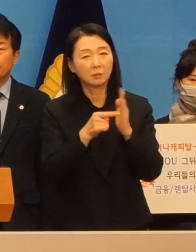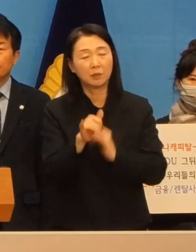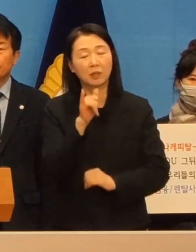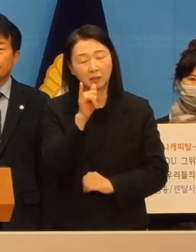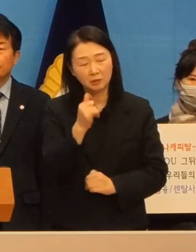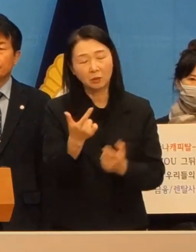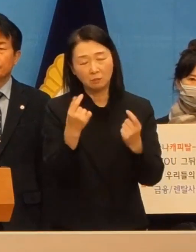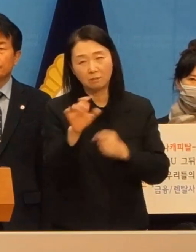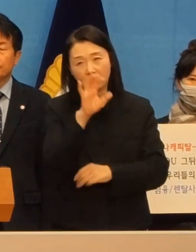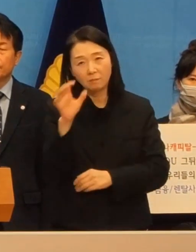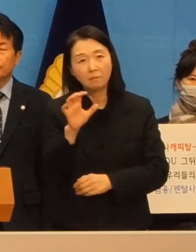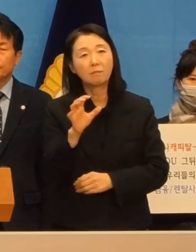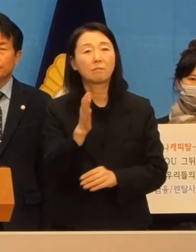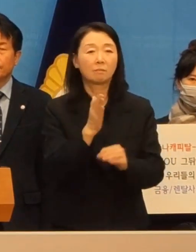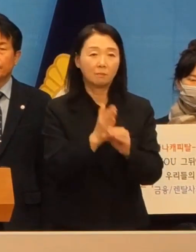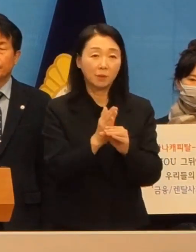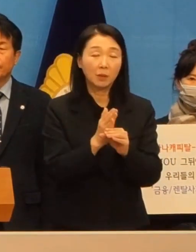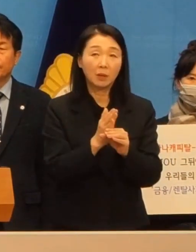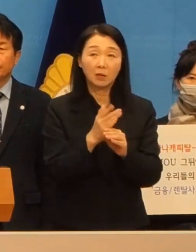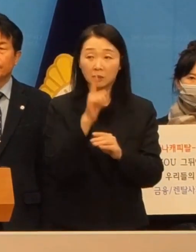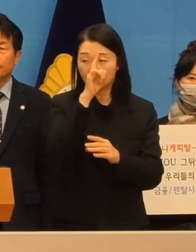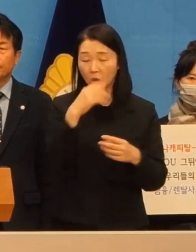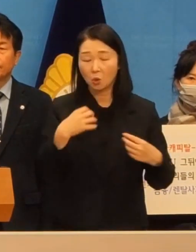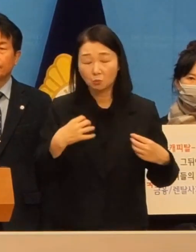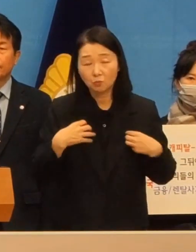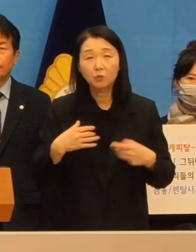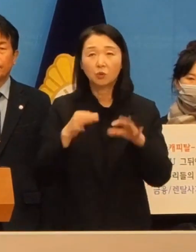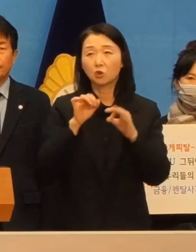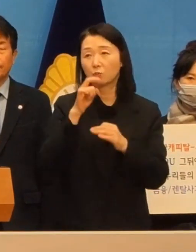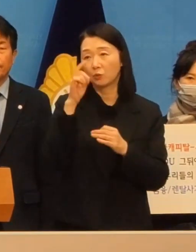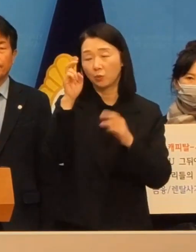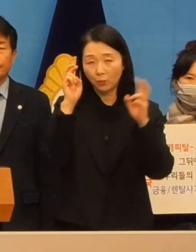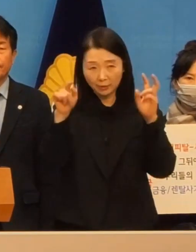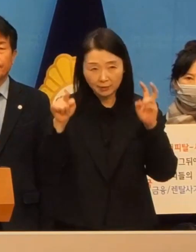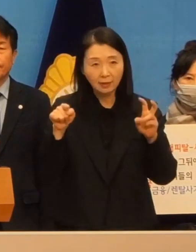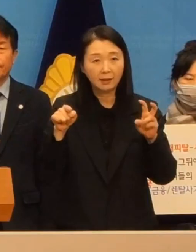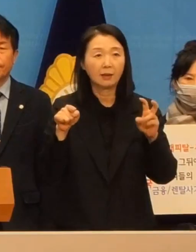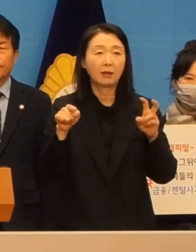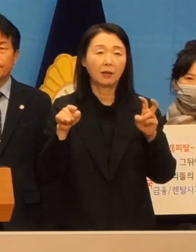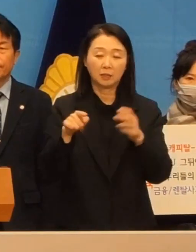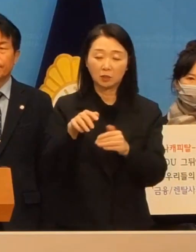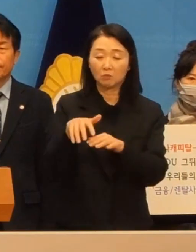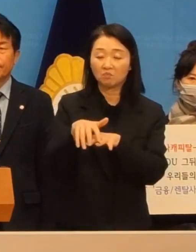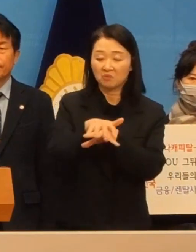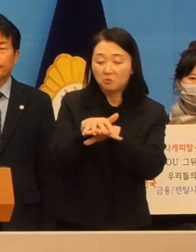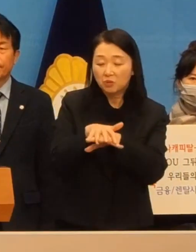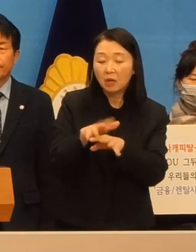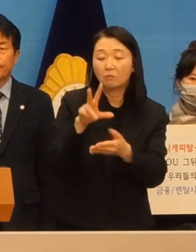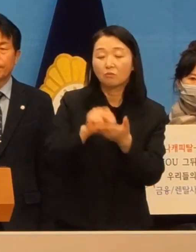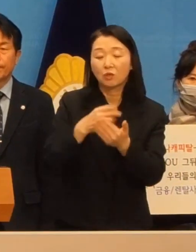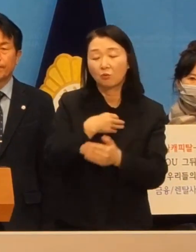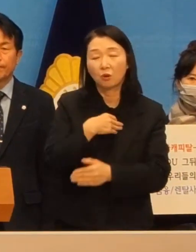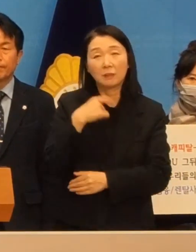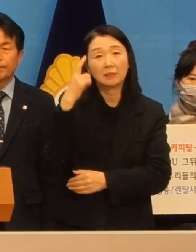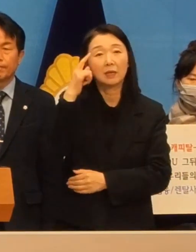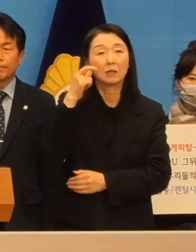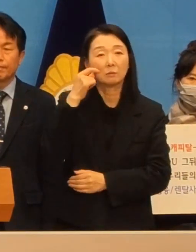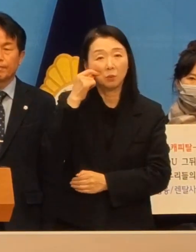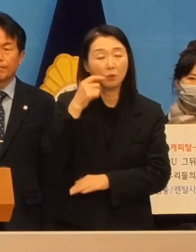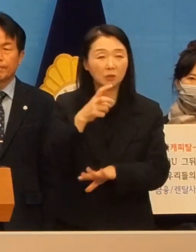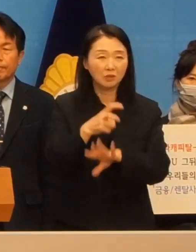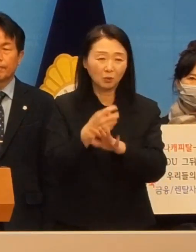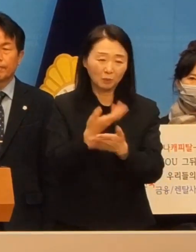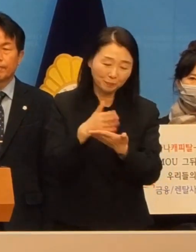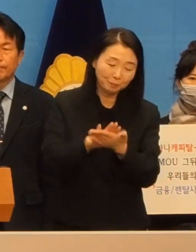같은 패턴으로 반복되었지만 정부도 금융당국도 이를 구조적인 위험으로 인식하지 못한 채 제도를 손보려